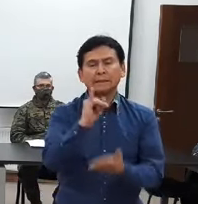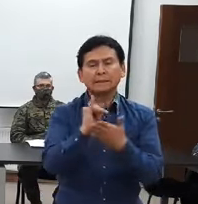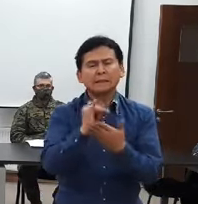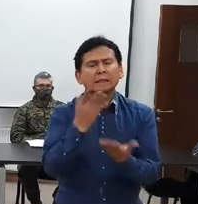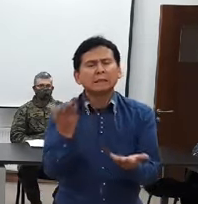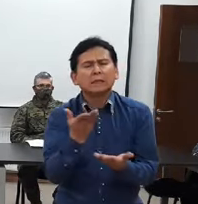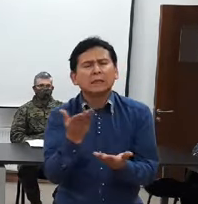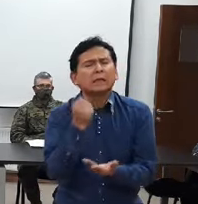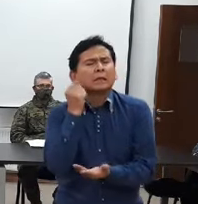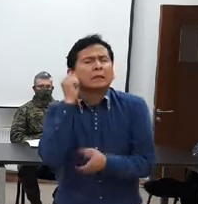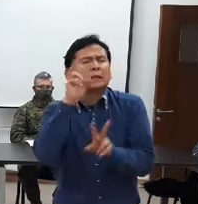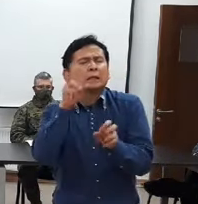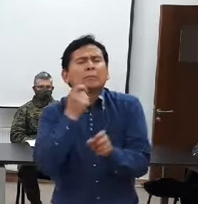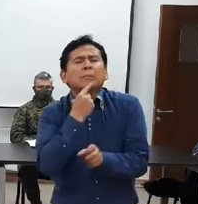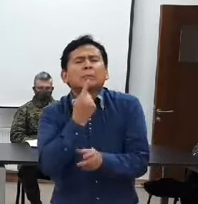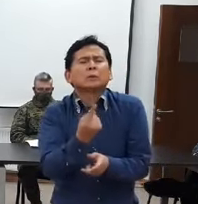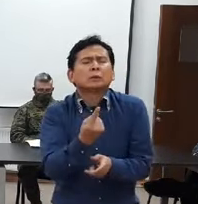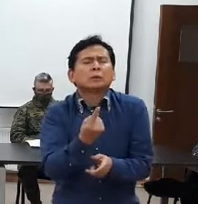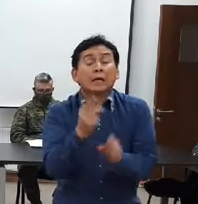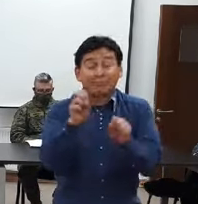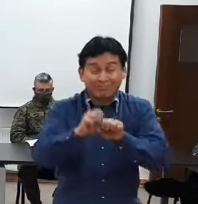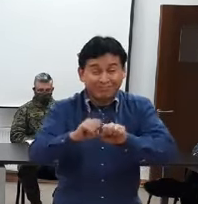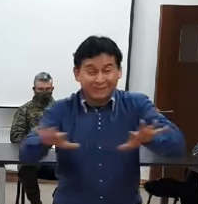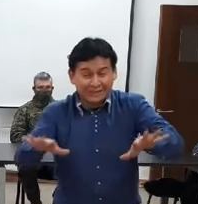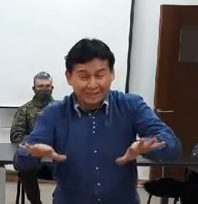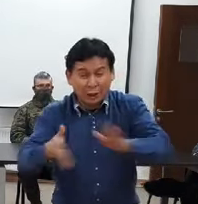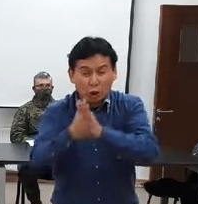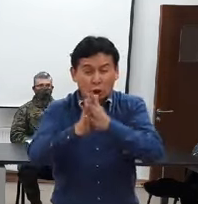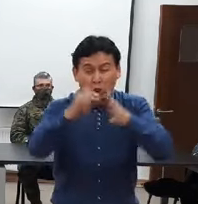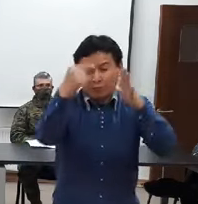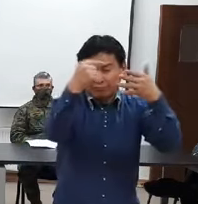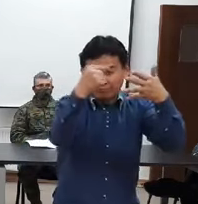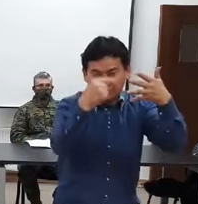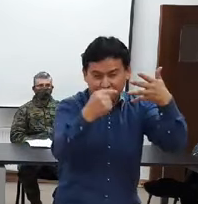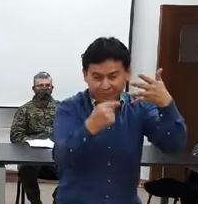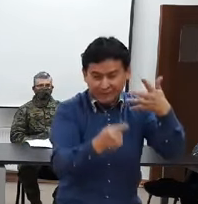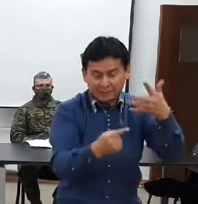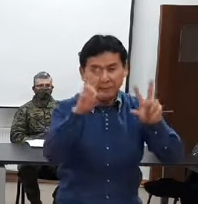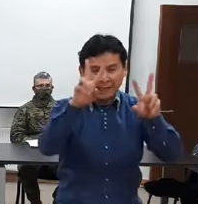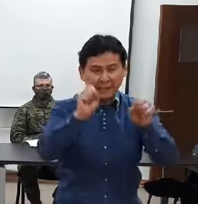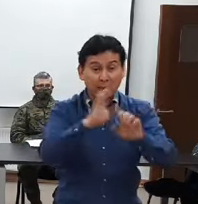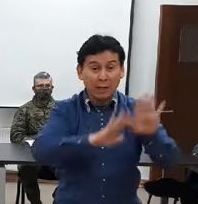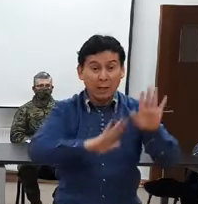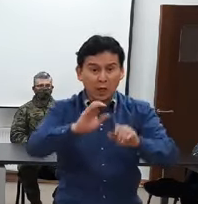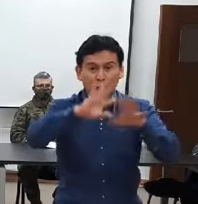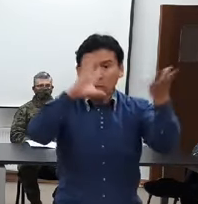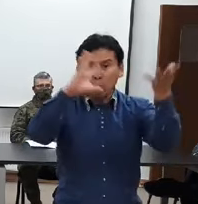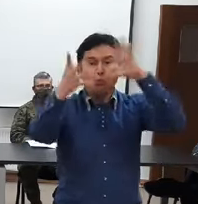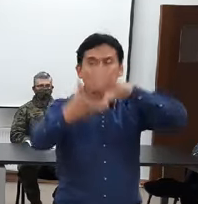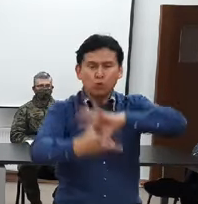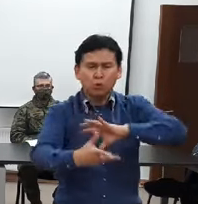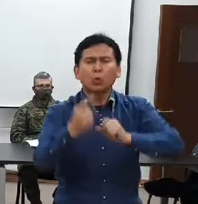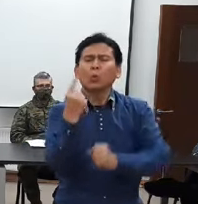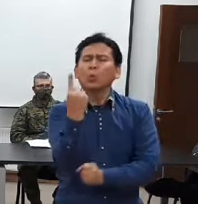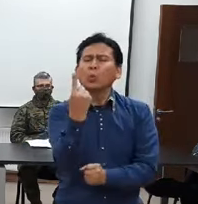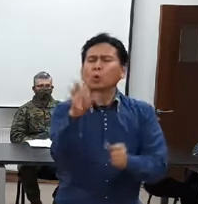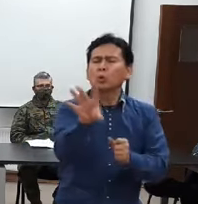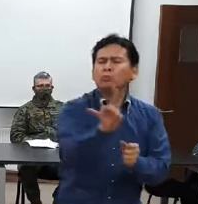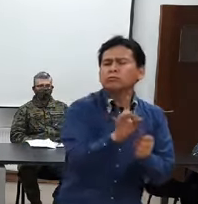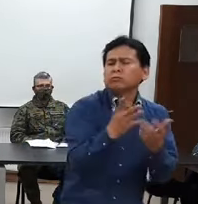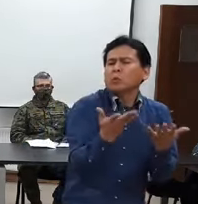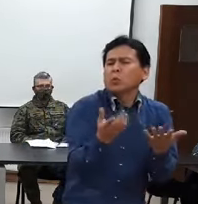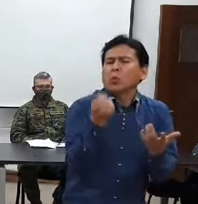entiende el contexto de pandemia que vive nuestro país y todas las medidas que se han ido tomando a nivel mundial. Y uno de ellos, que ha adoptado el